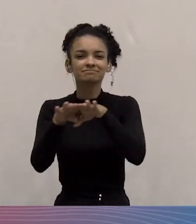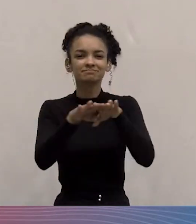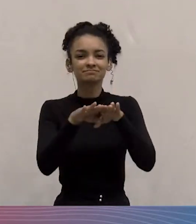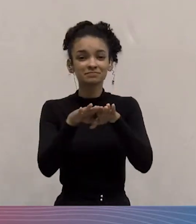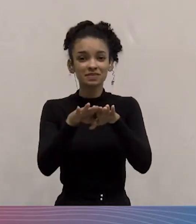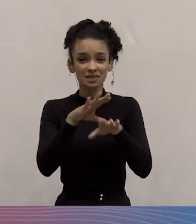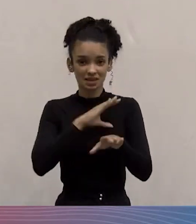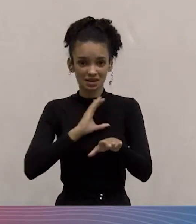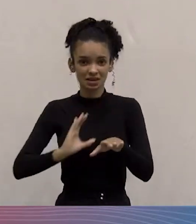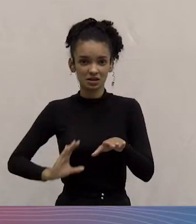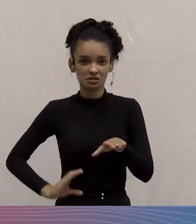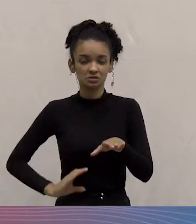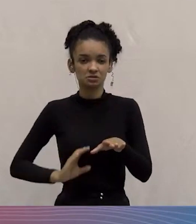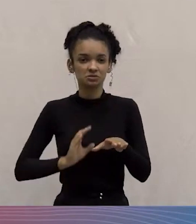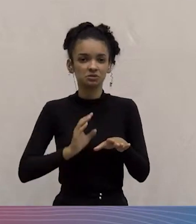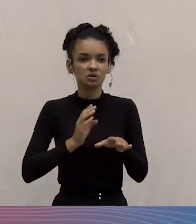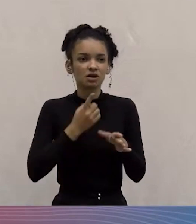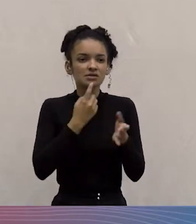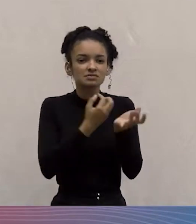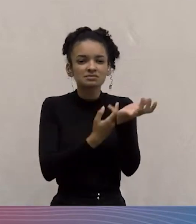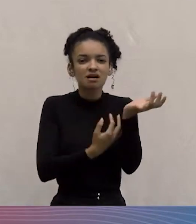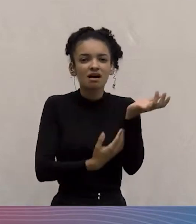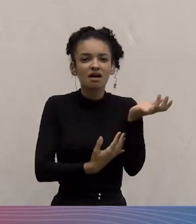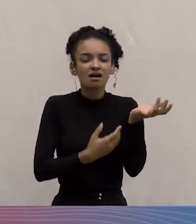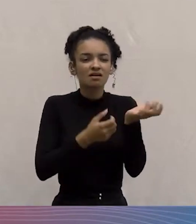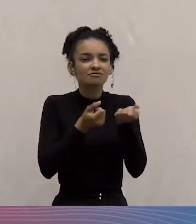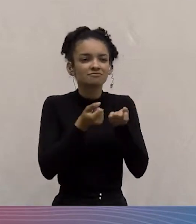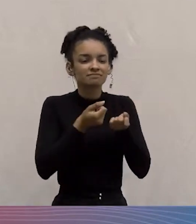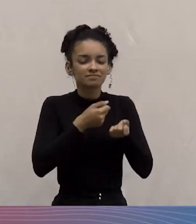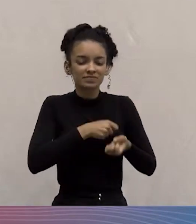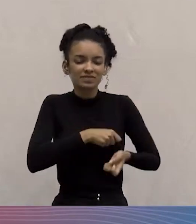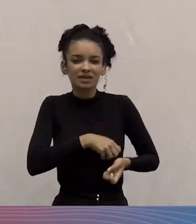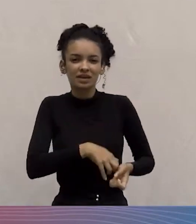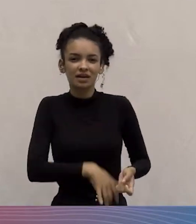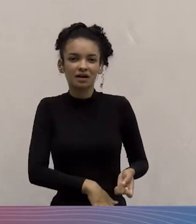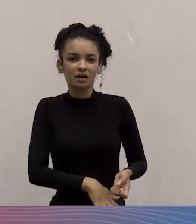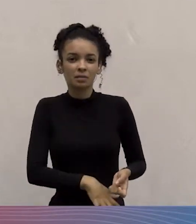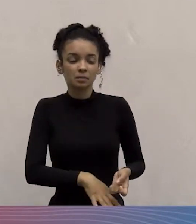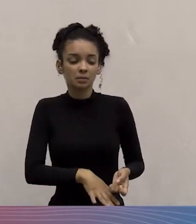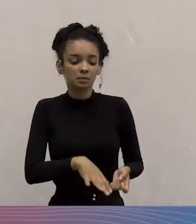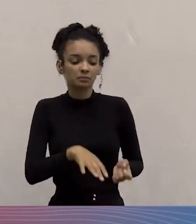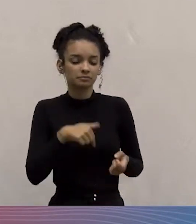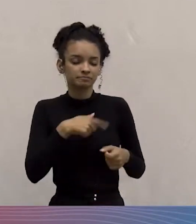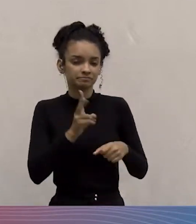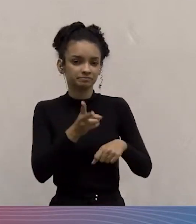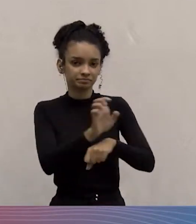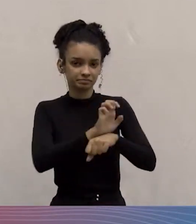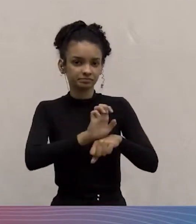sangue. Eu estou falando, sabe, eu estou falando aqui em Efésios, né? Estou continuando aqui.